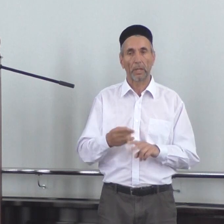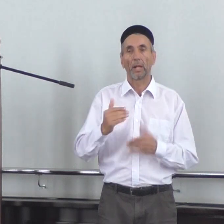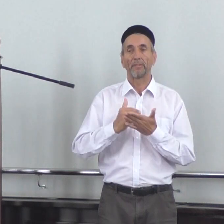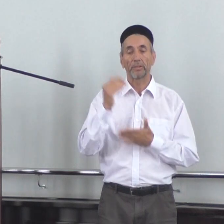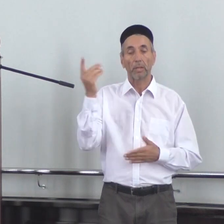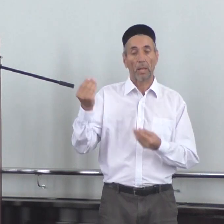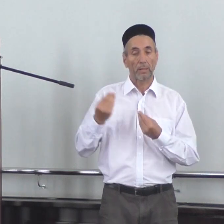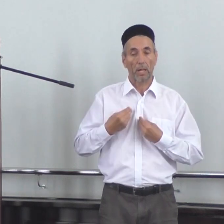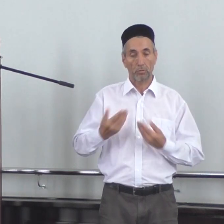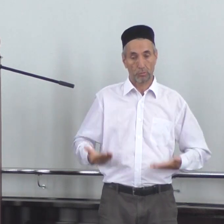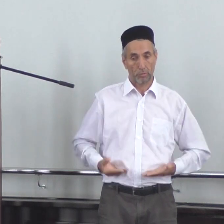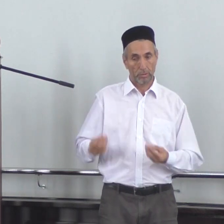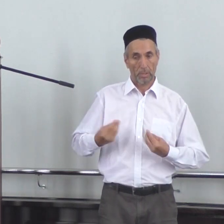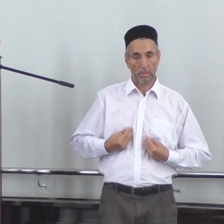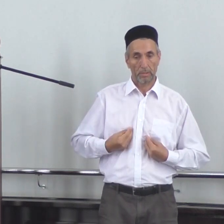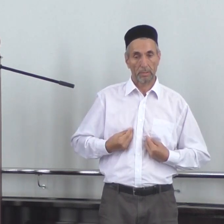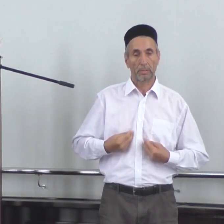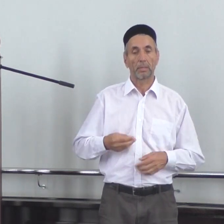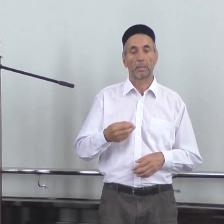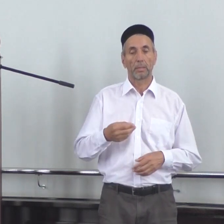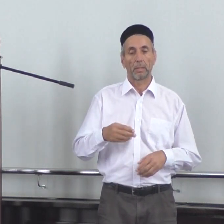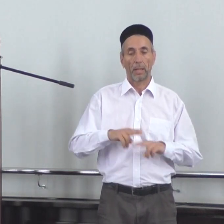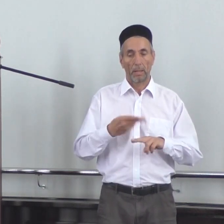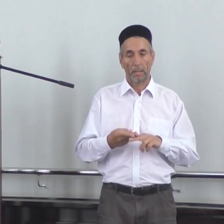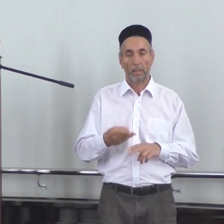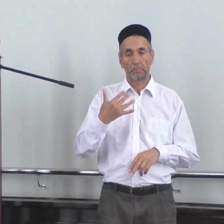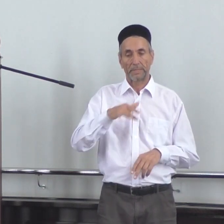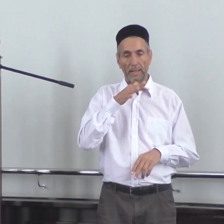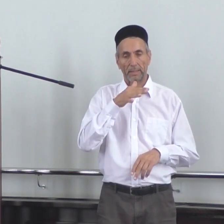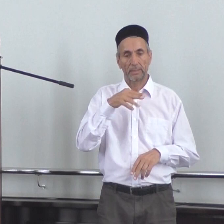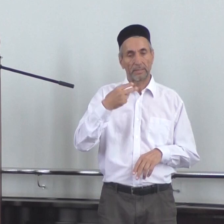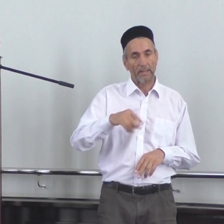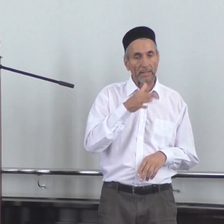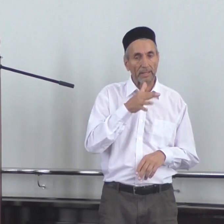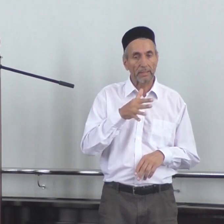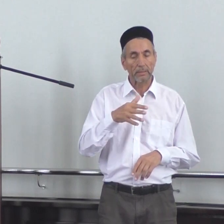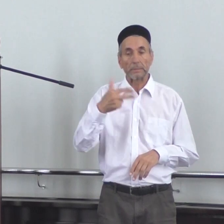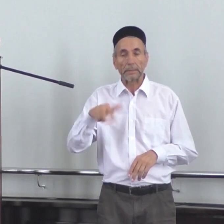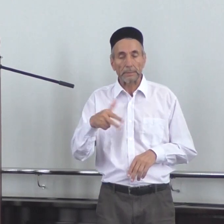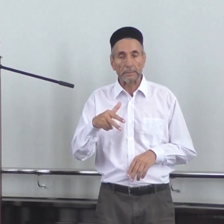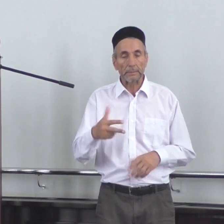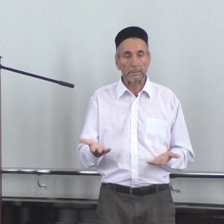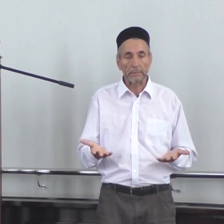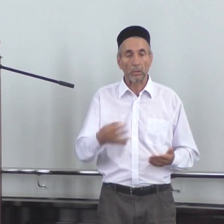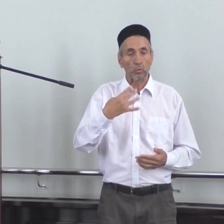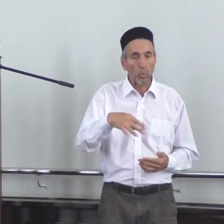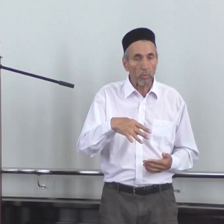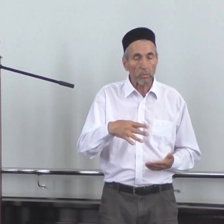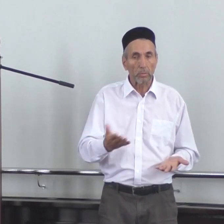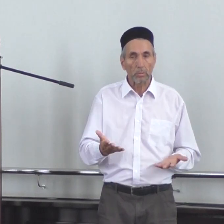Аллаһ тәгалә бирә икән гомер. 50 ел, 20 ел, 30,